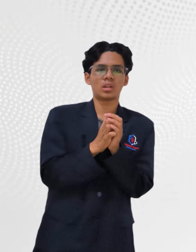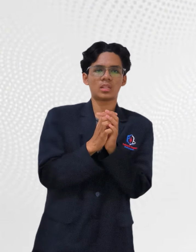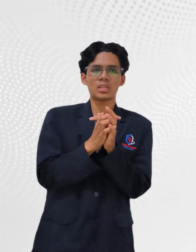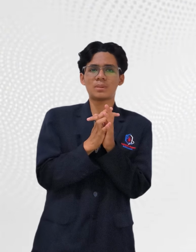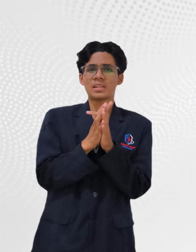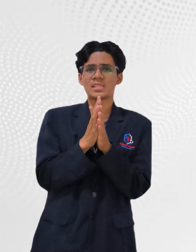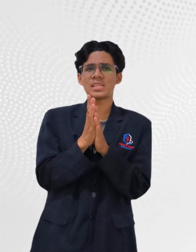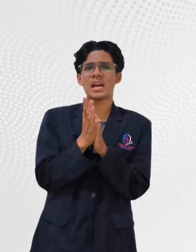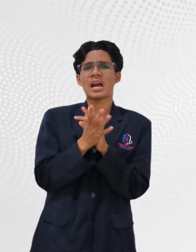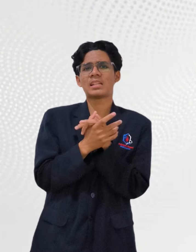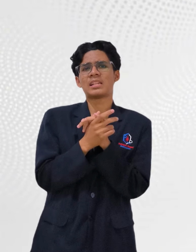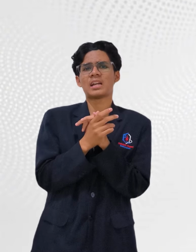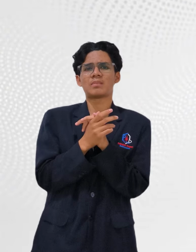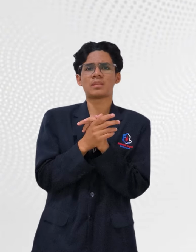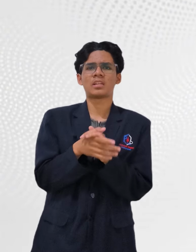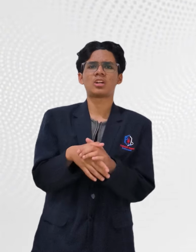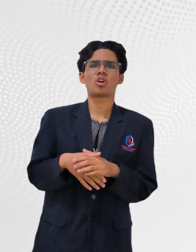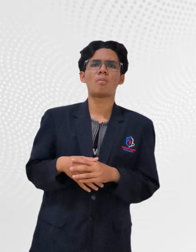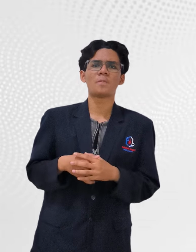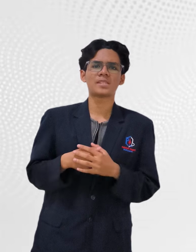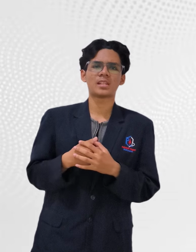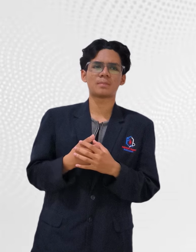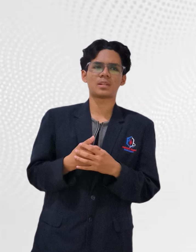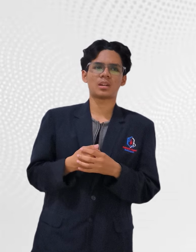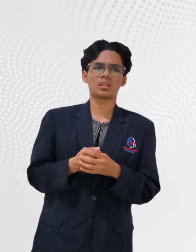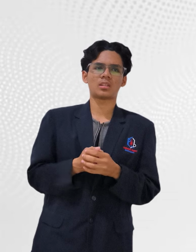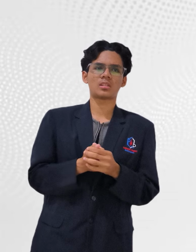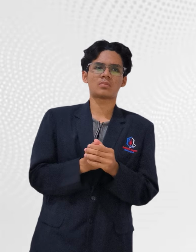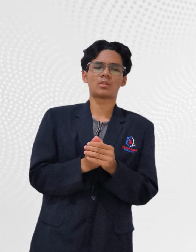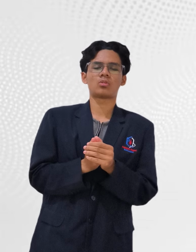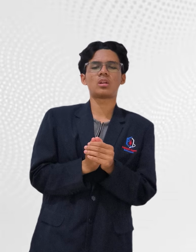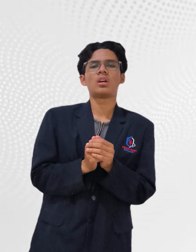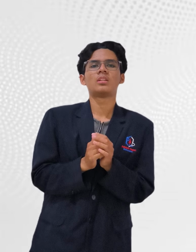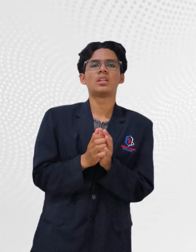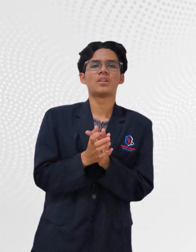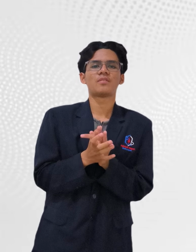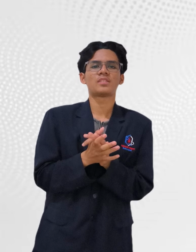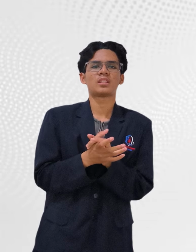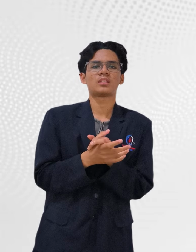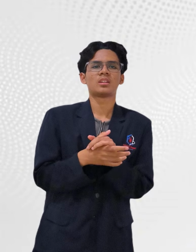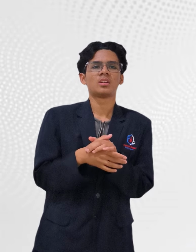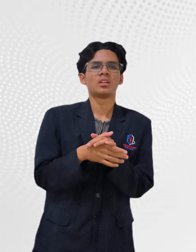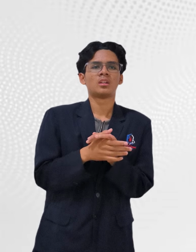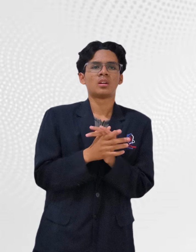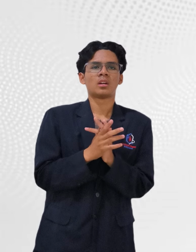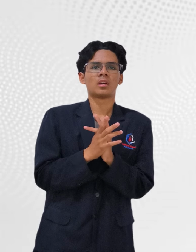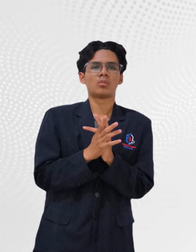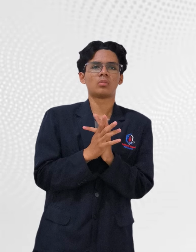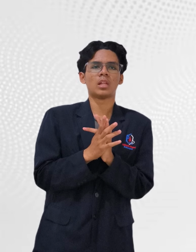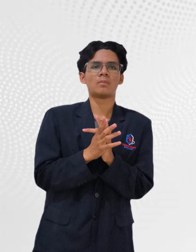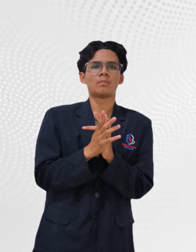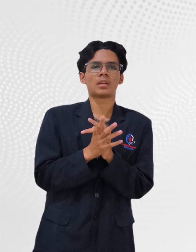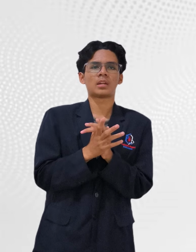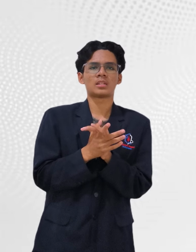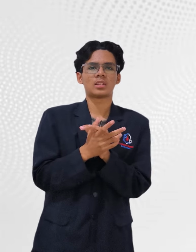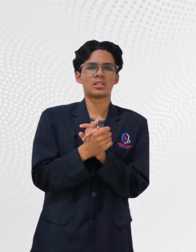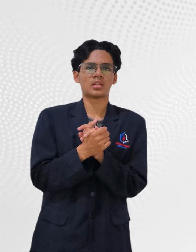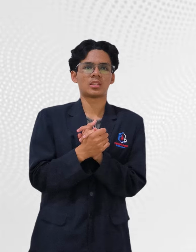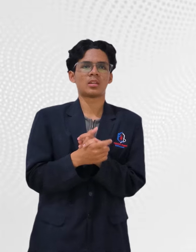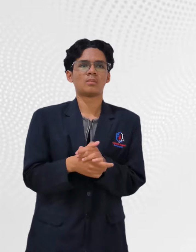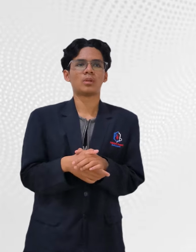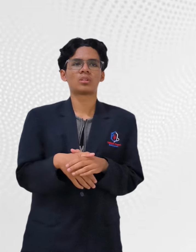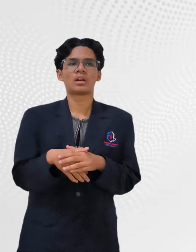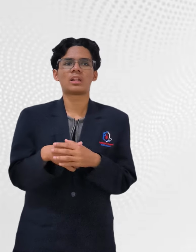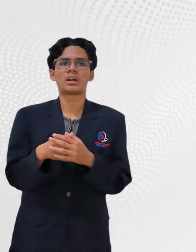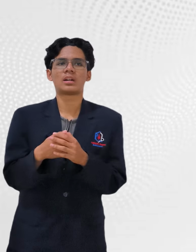AC menggunakan impedansi dan aritmetika kompleks dan pendekatan yang sangat berguna dan efisien dalam rekayasa